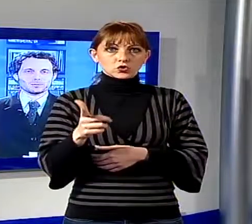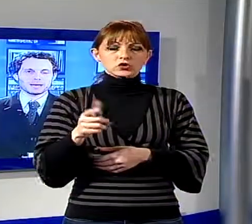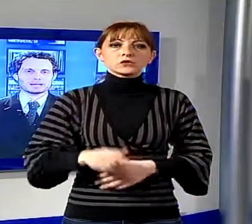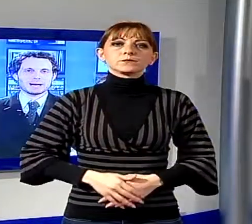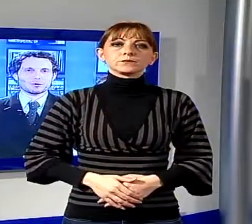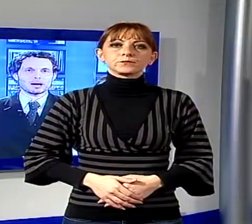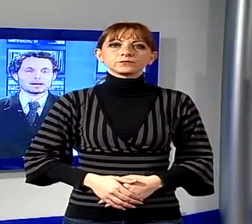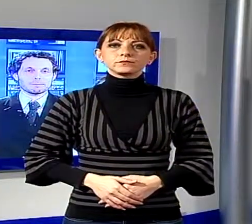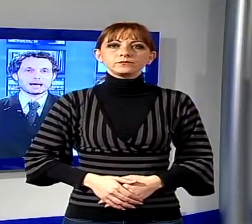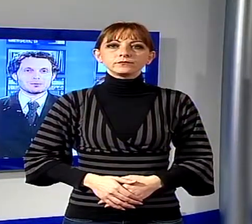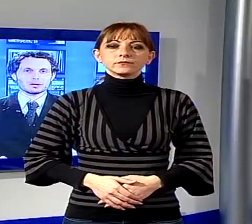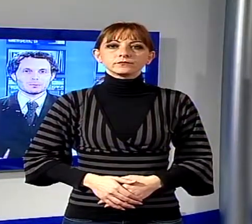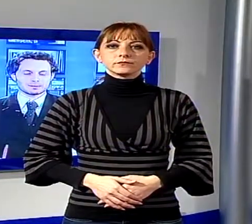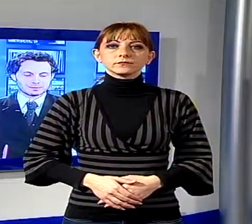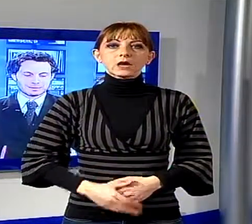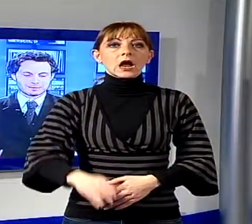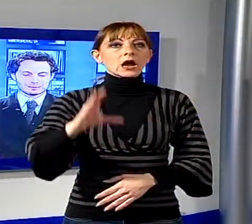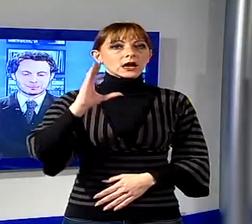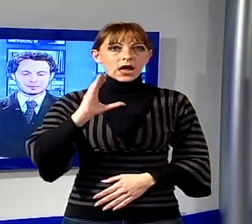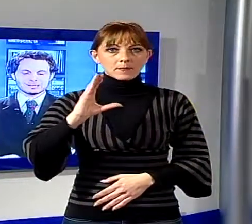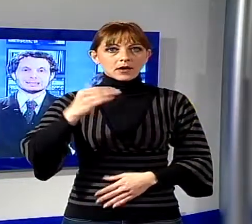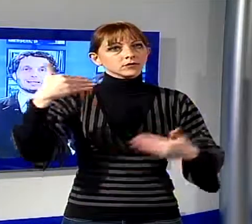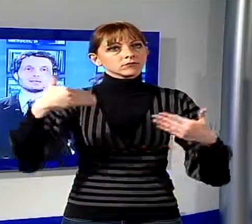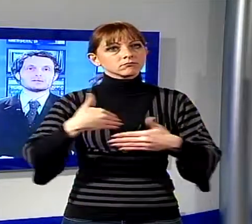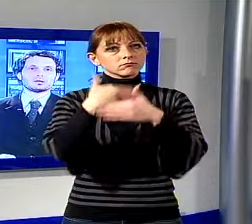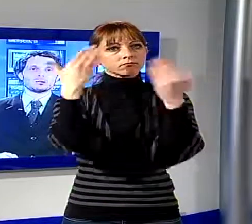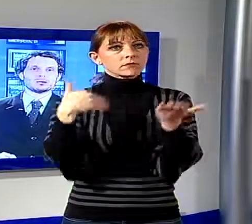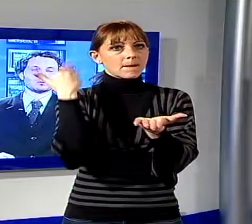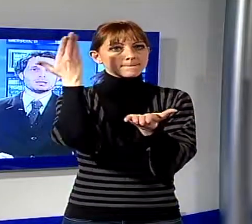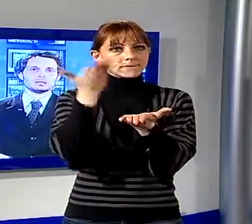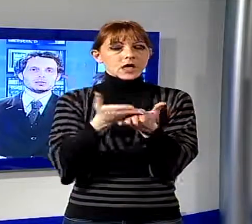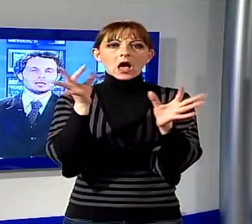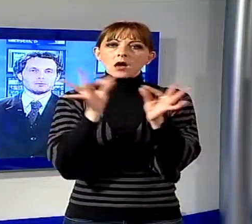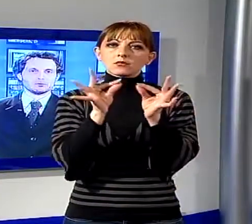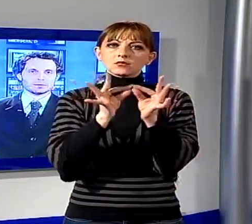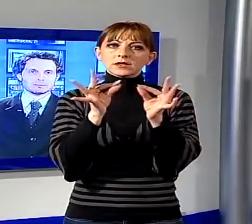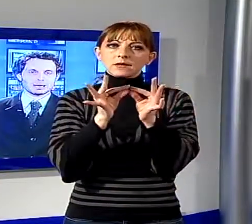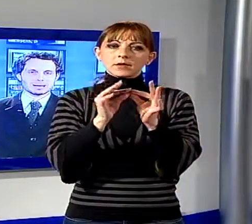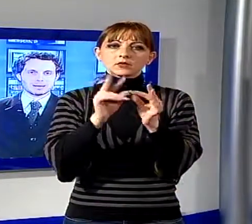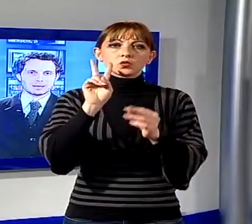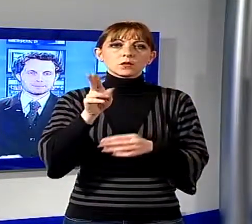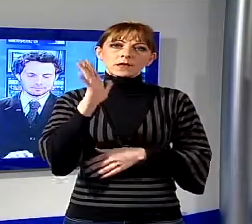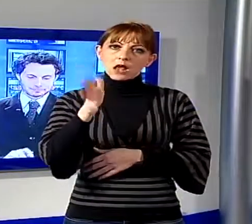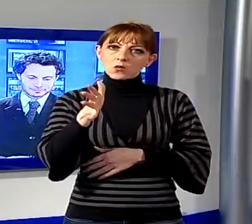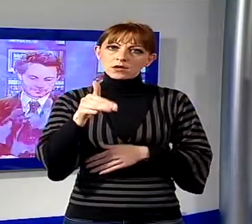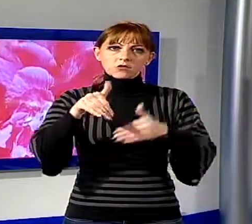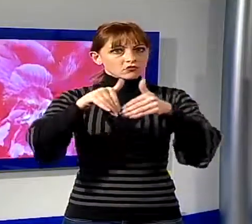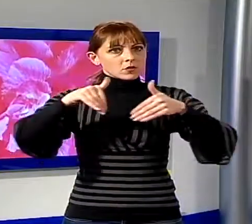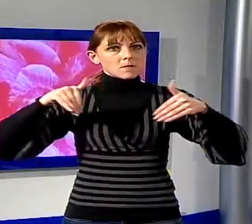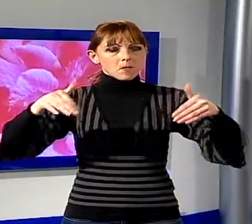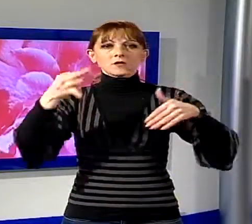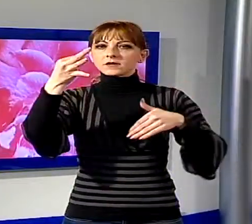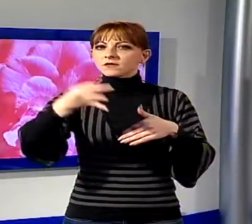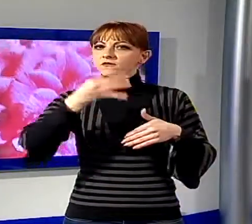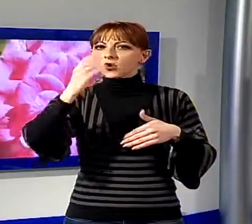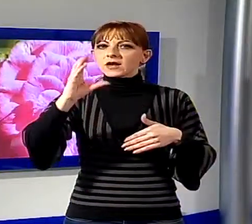adesso andiamo a Capannori. Questa mattina è stata presentata l'edizione 2015 della Mostra delle Camelie.